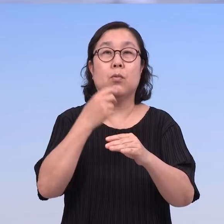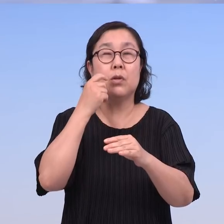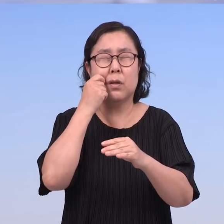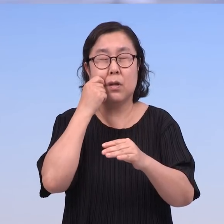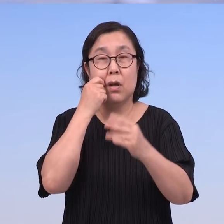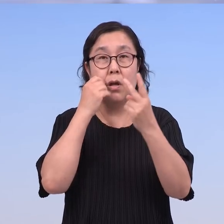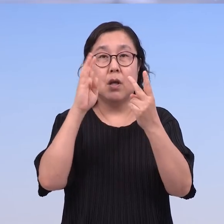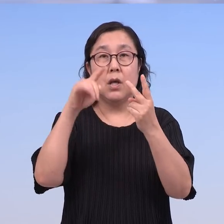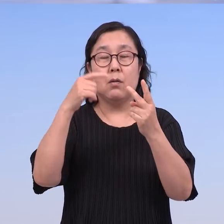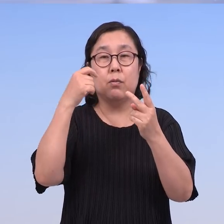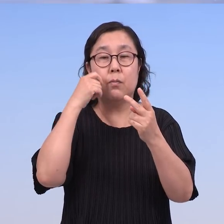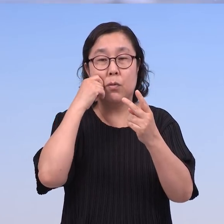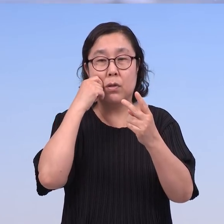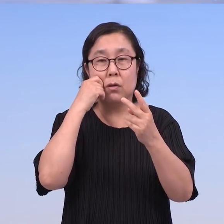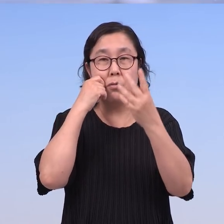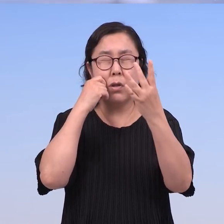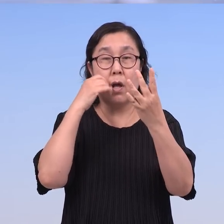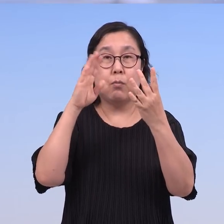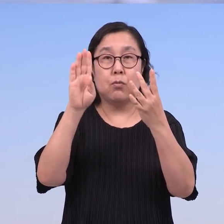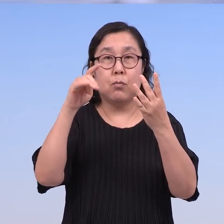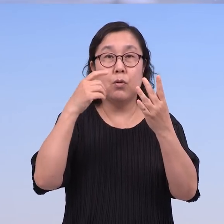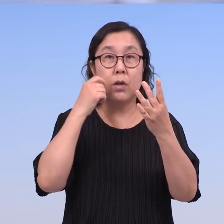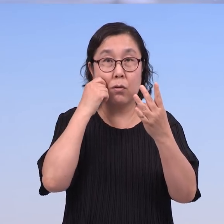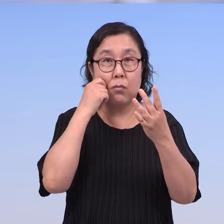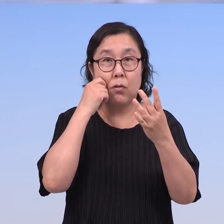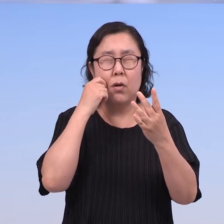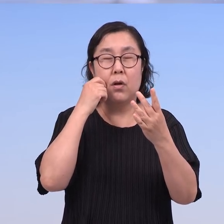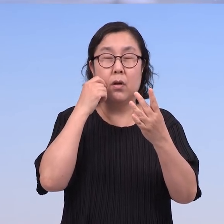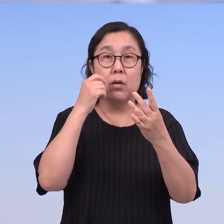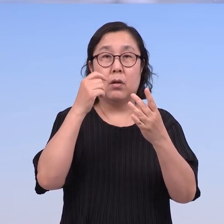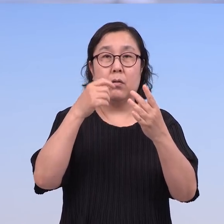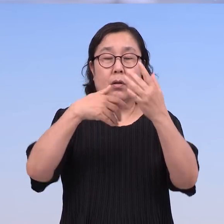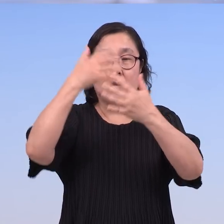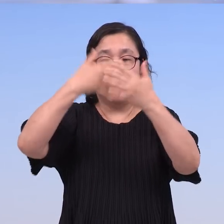이후에는 설교도 못했잖아요. 영상으로 막 대처하고.